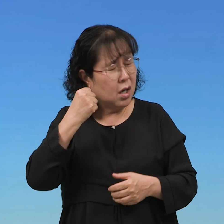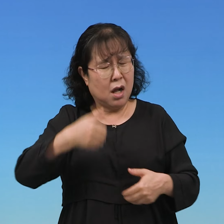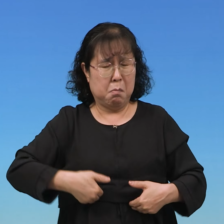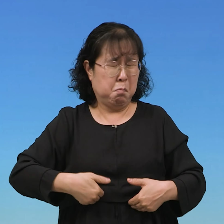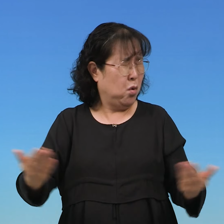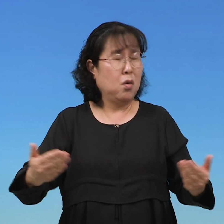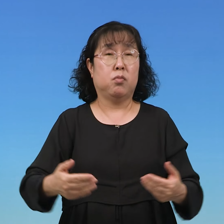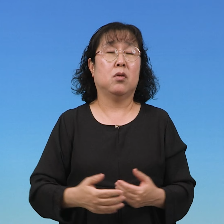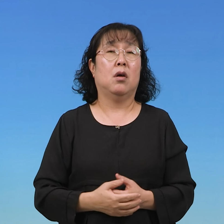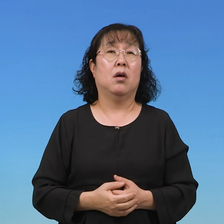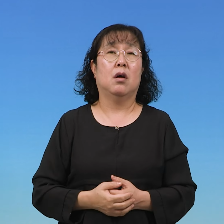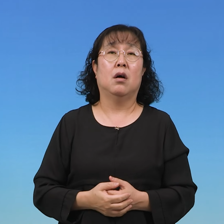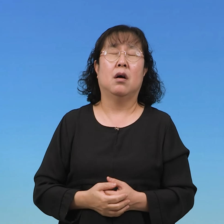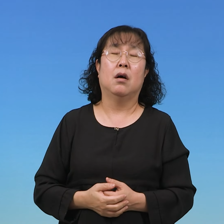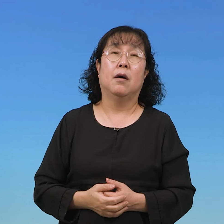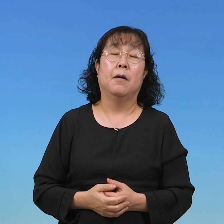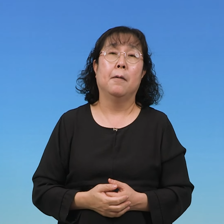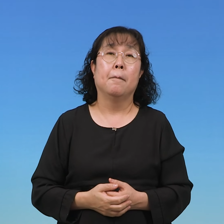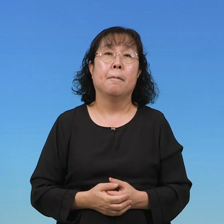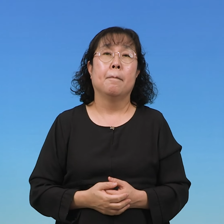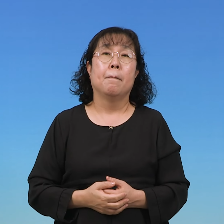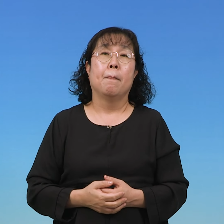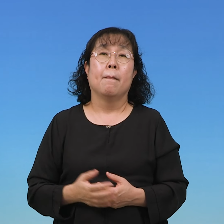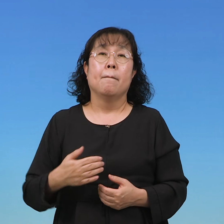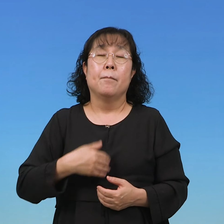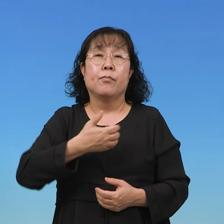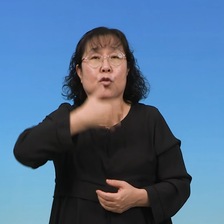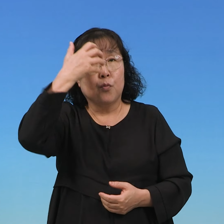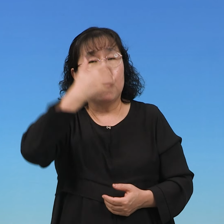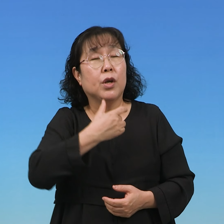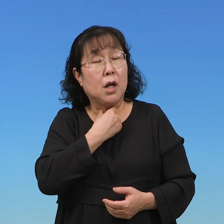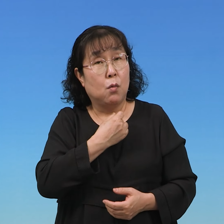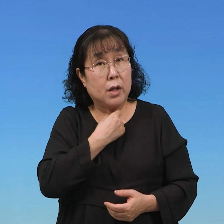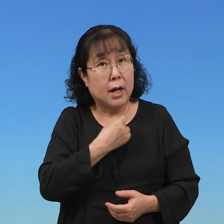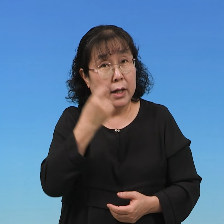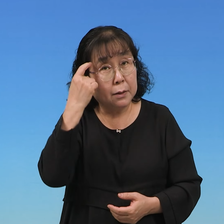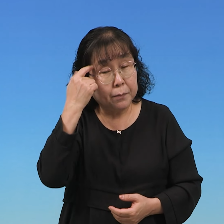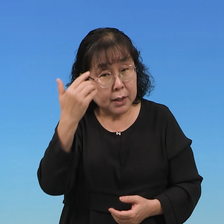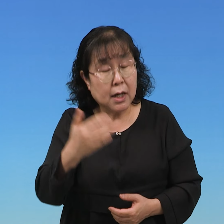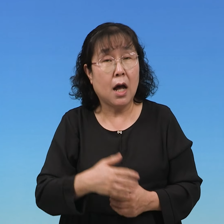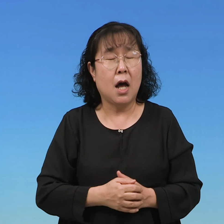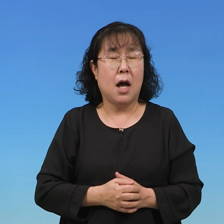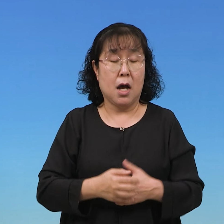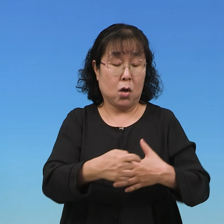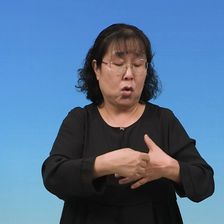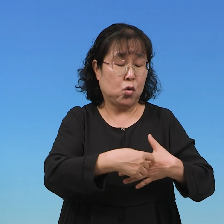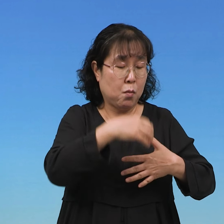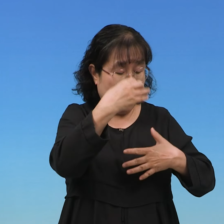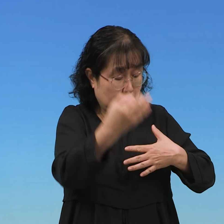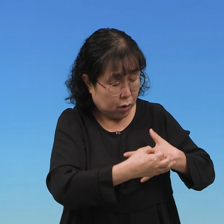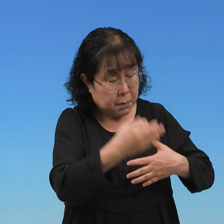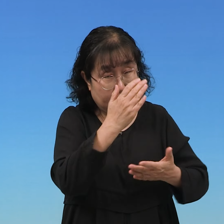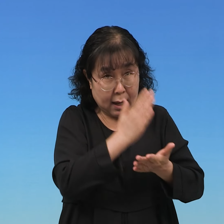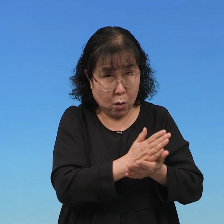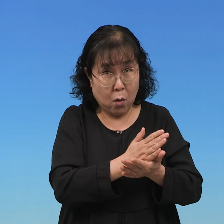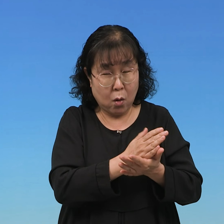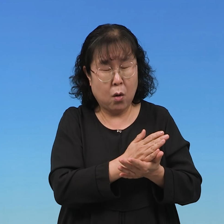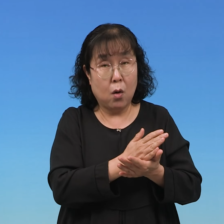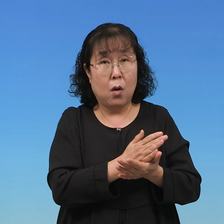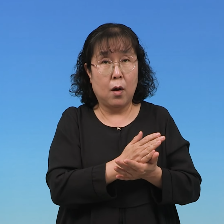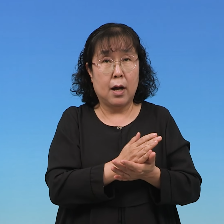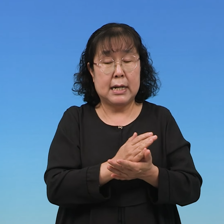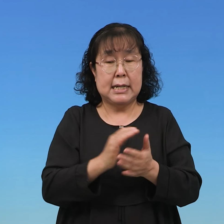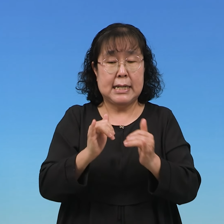뭐 지루하지 않을 것 같아서 그렇습니까? 꿈꾸기를 원하십니까? 동사무소 인생이 아니라